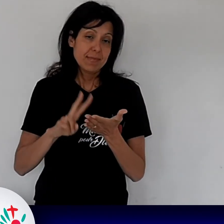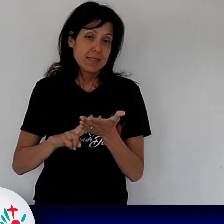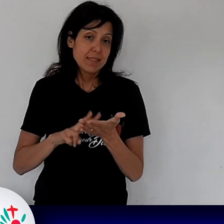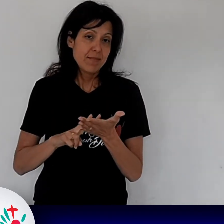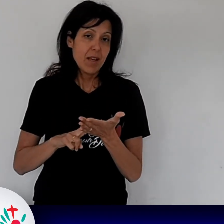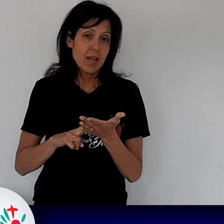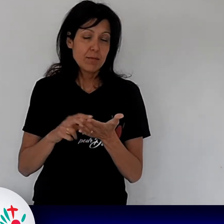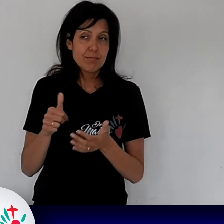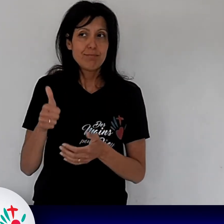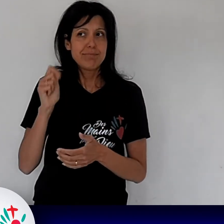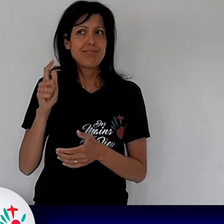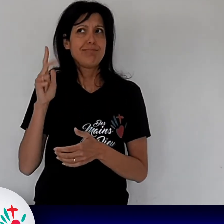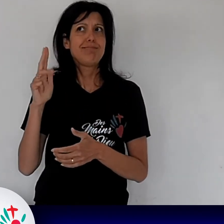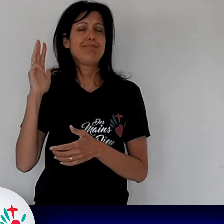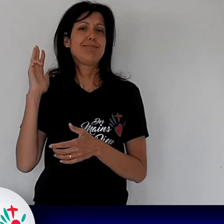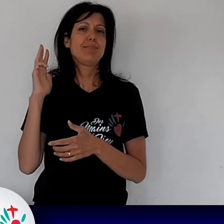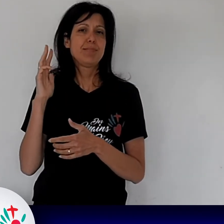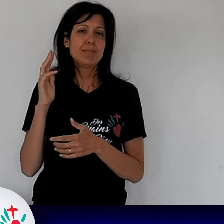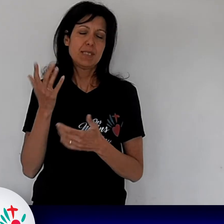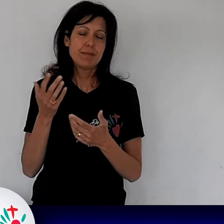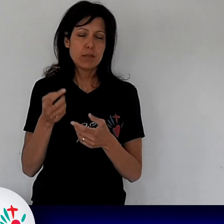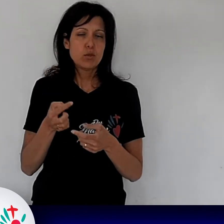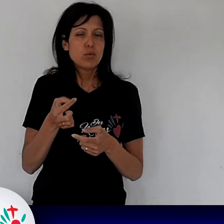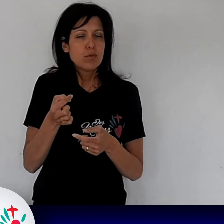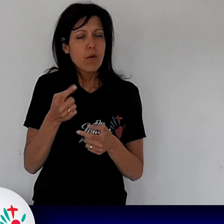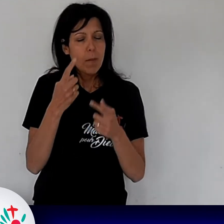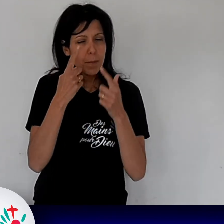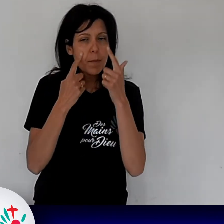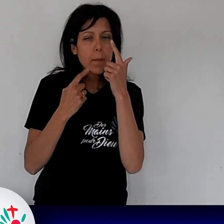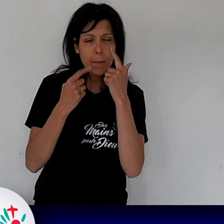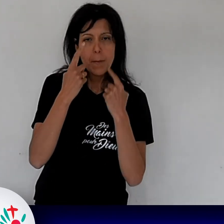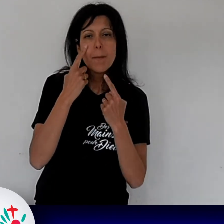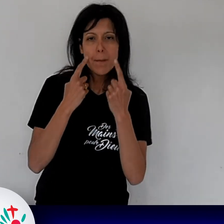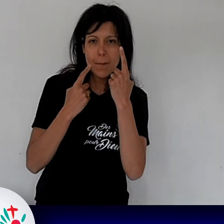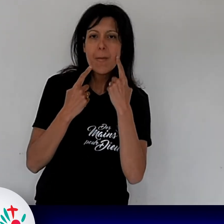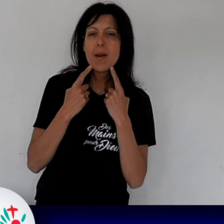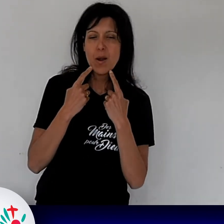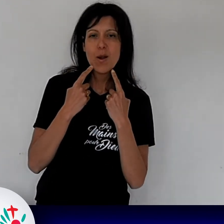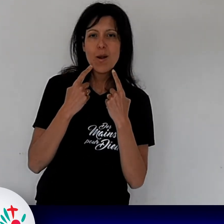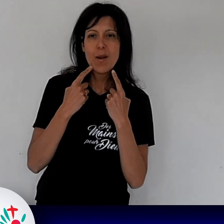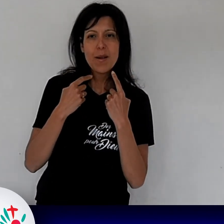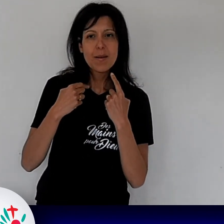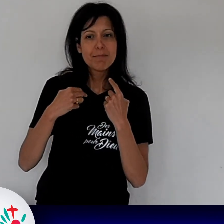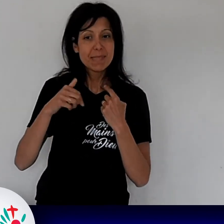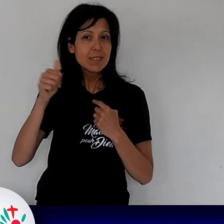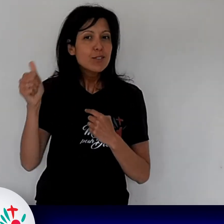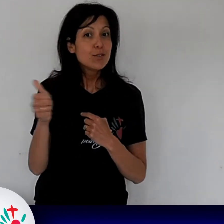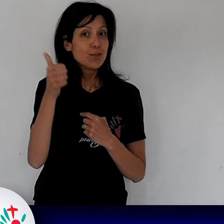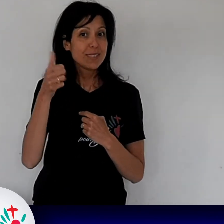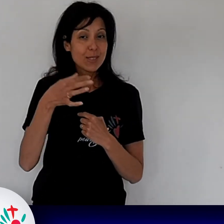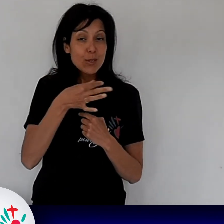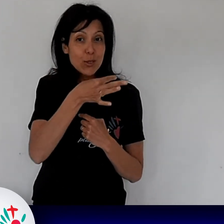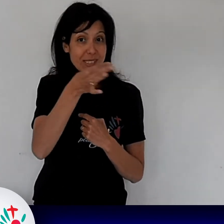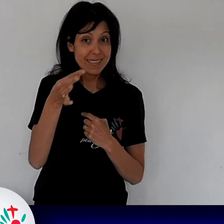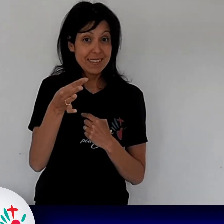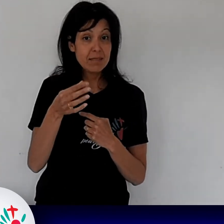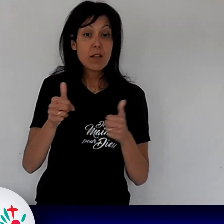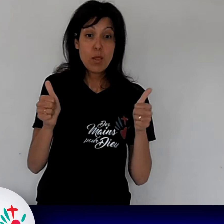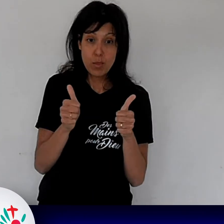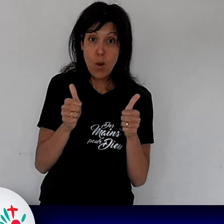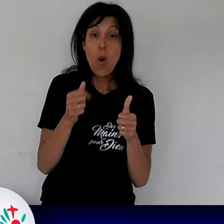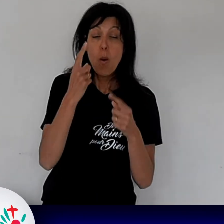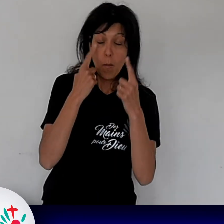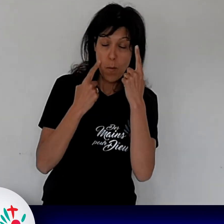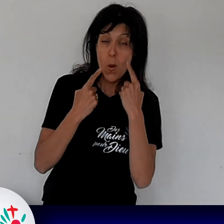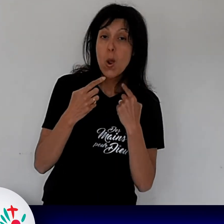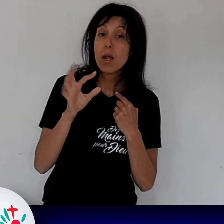nous ne les avons plus utilisés parce que nous avons plutôt utilisé nos larmes, le Seigneur nous dit qu'il y a un temps pour pleurer, mais il y a un